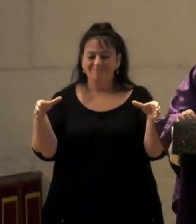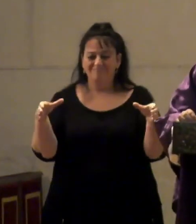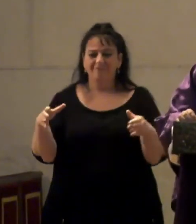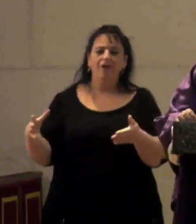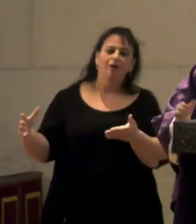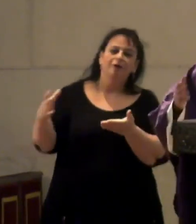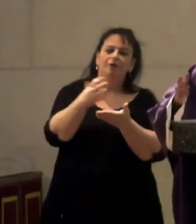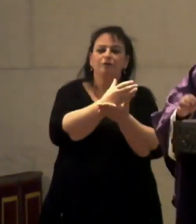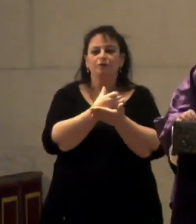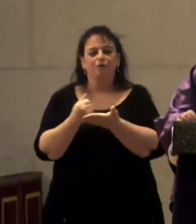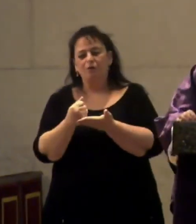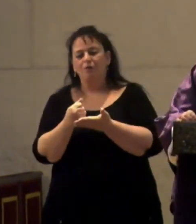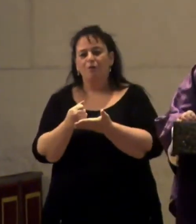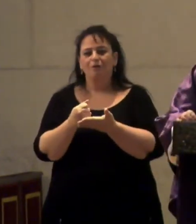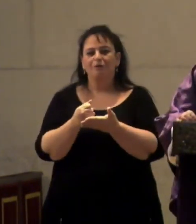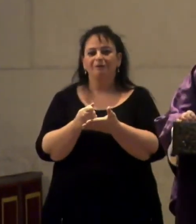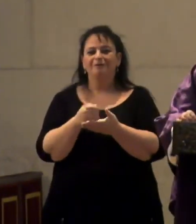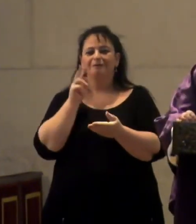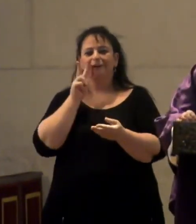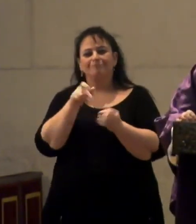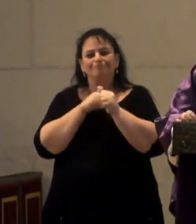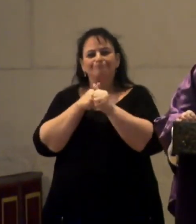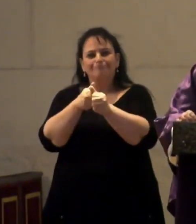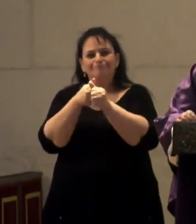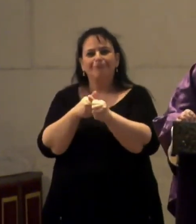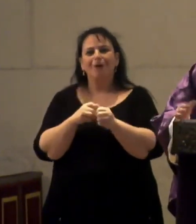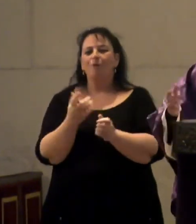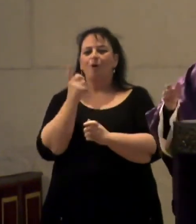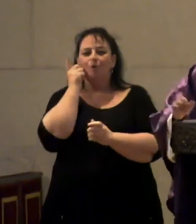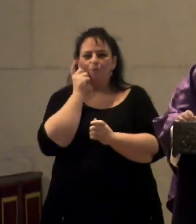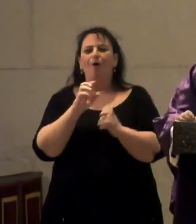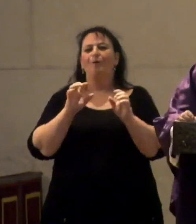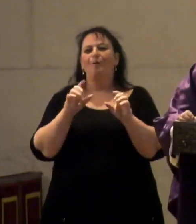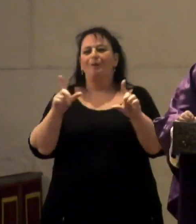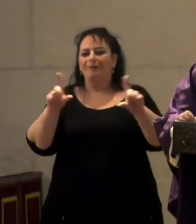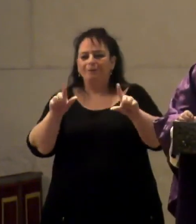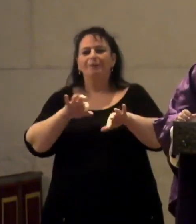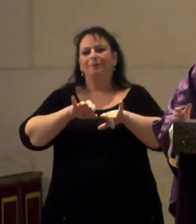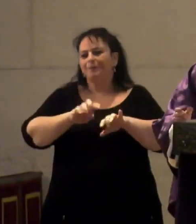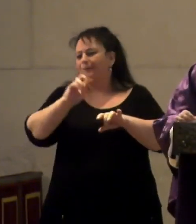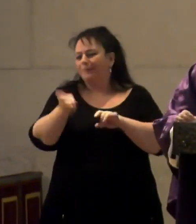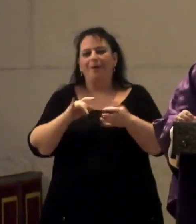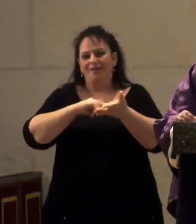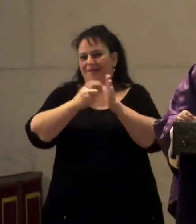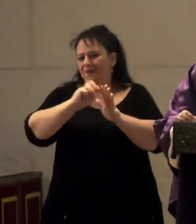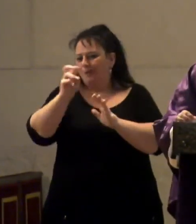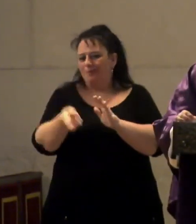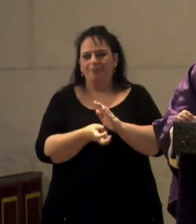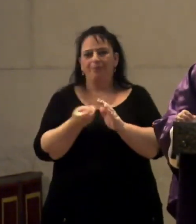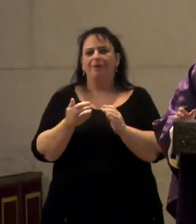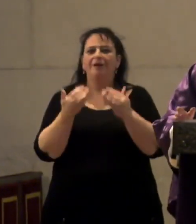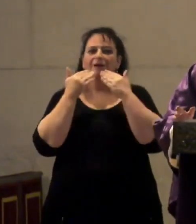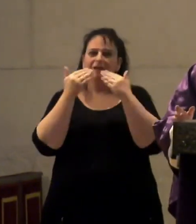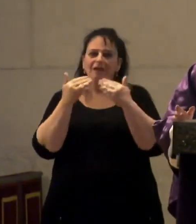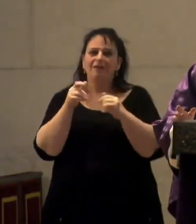queridos todos que nos seguís a través de vuestros dispositivos, a través de estos medios técnicos, agradecemos